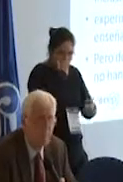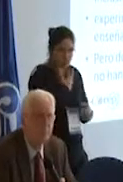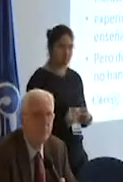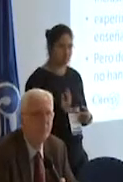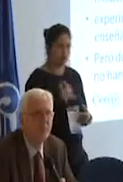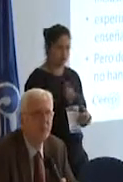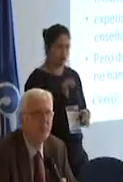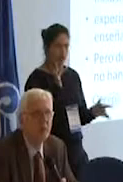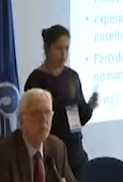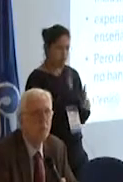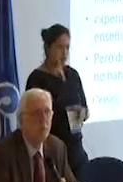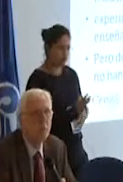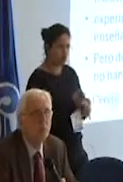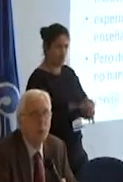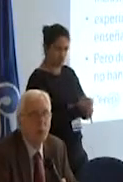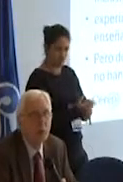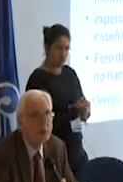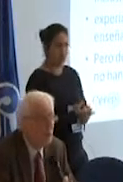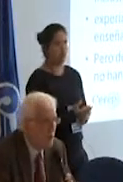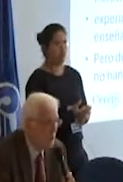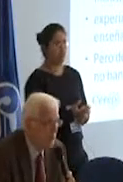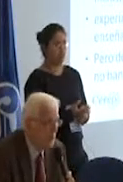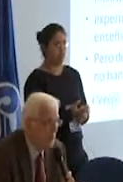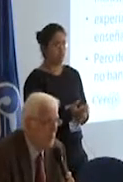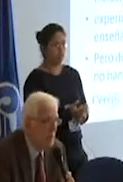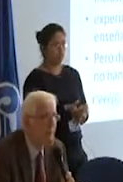por los docentes,